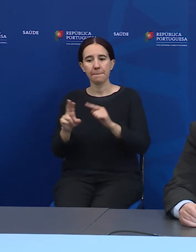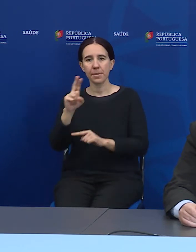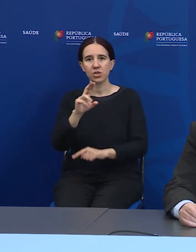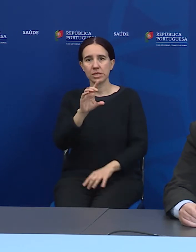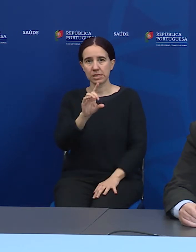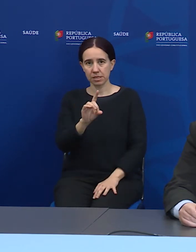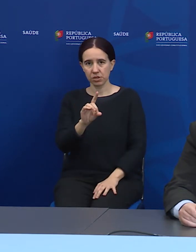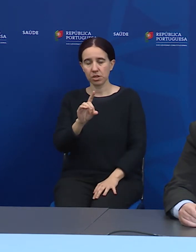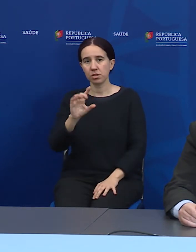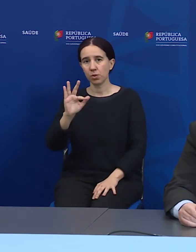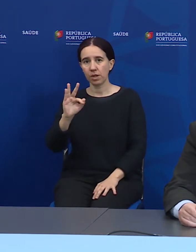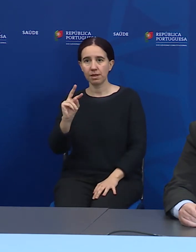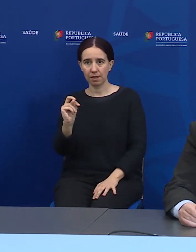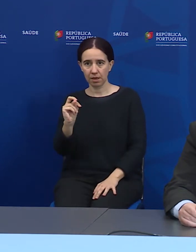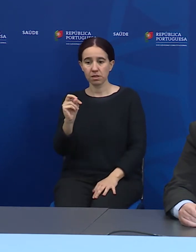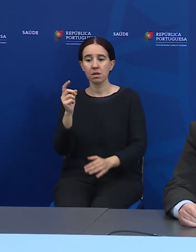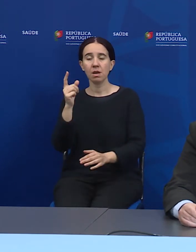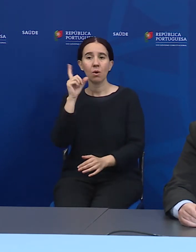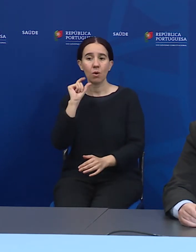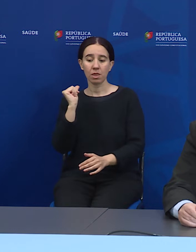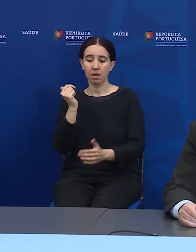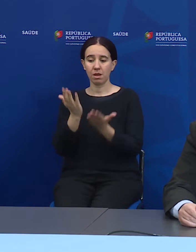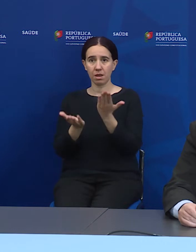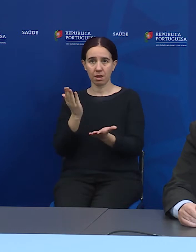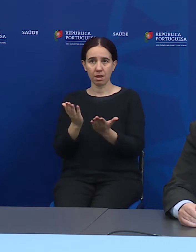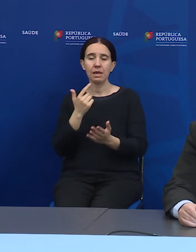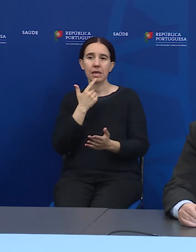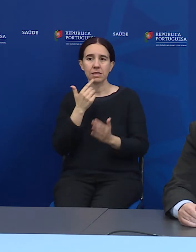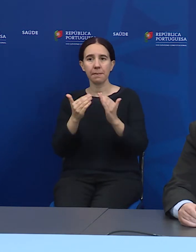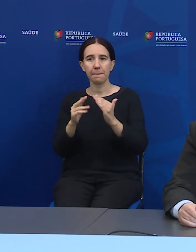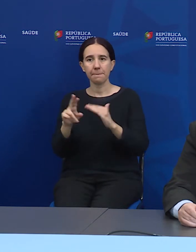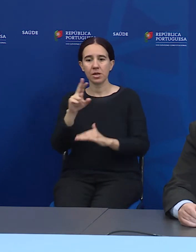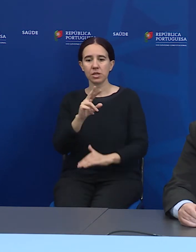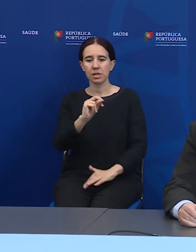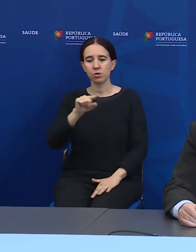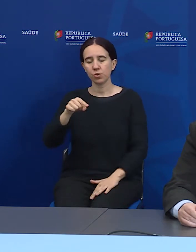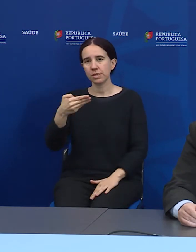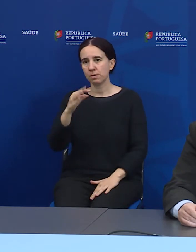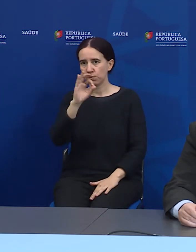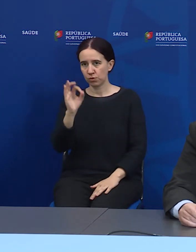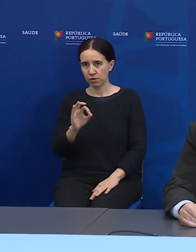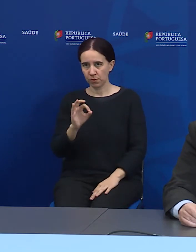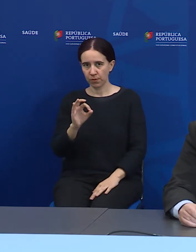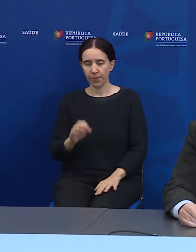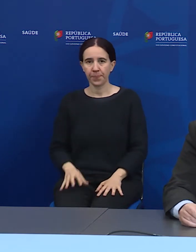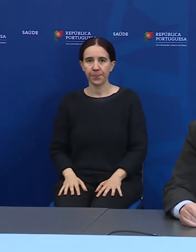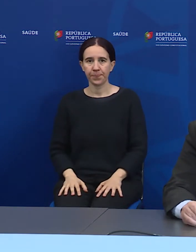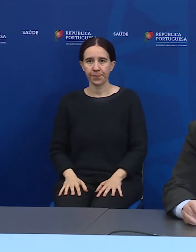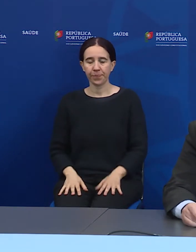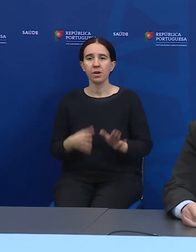mais 643 que no dia de ontem ou seja mais 3.7 por cento